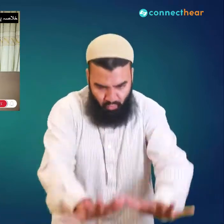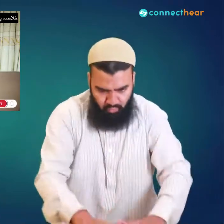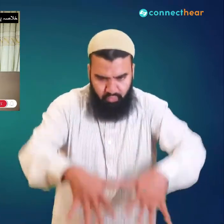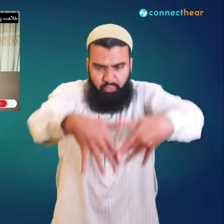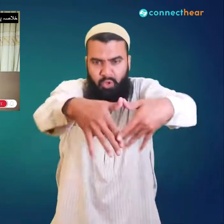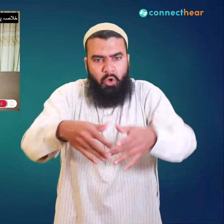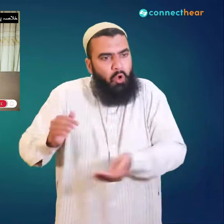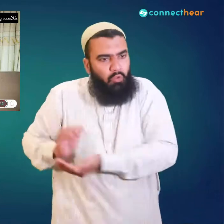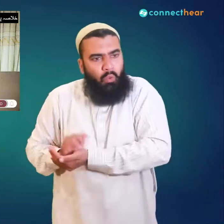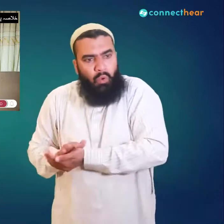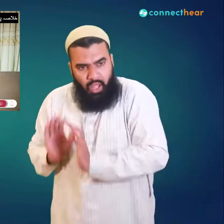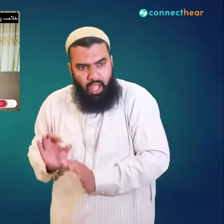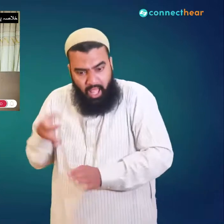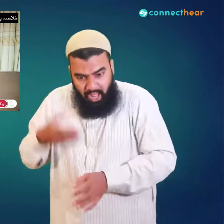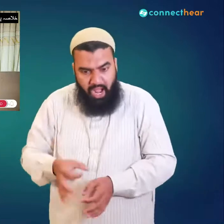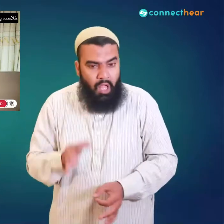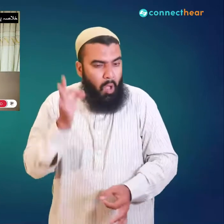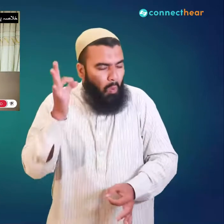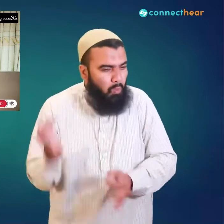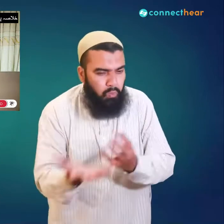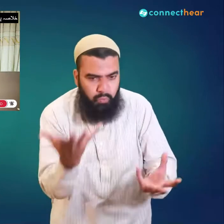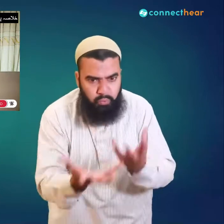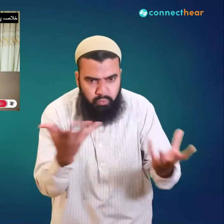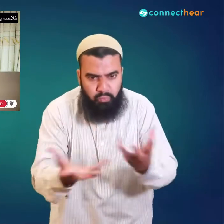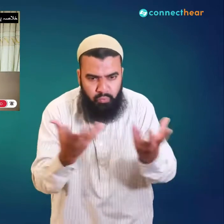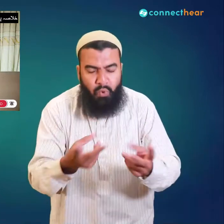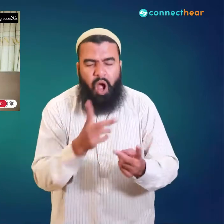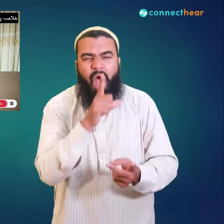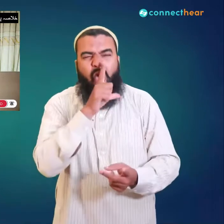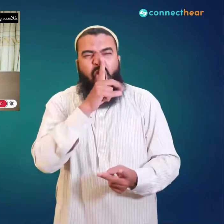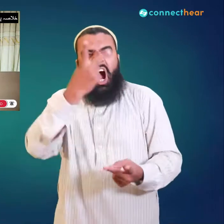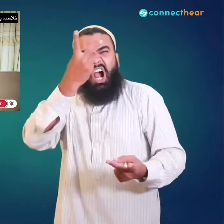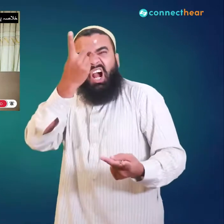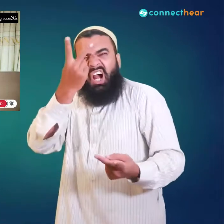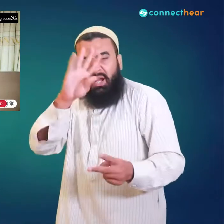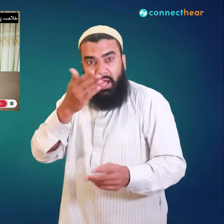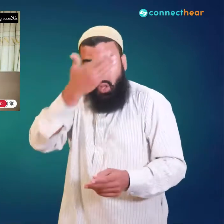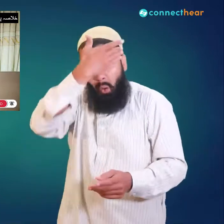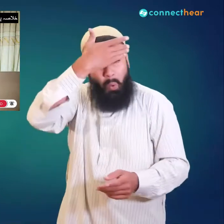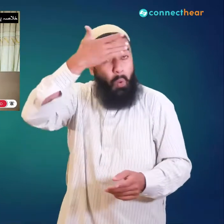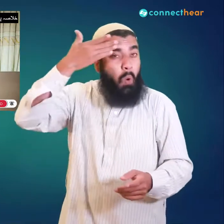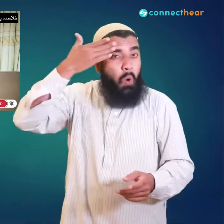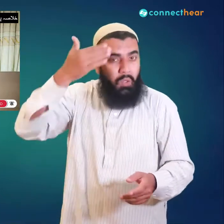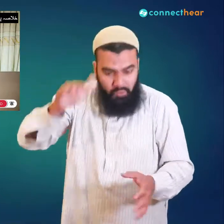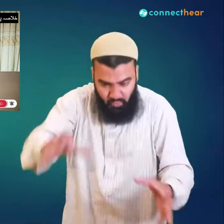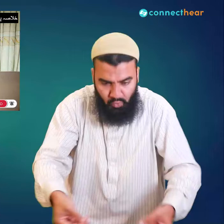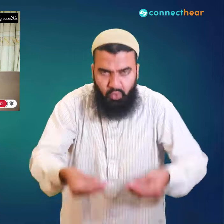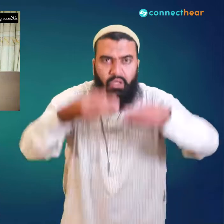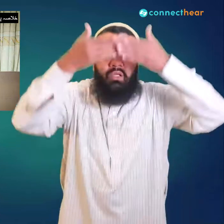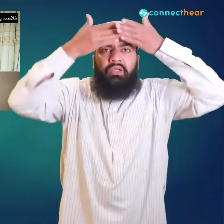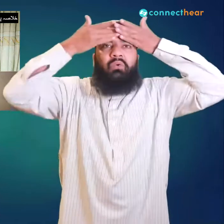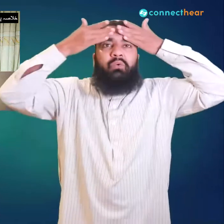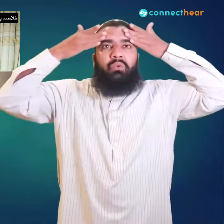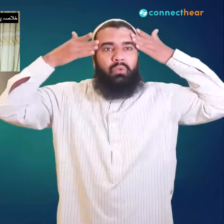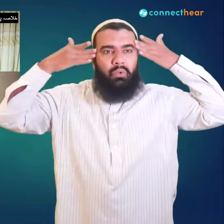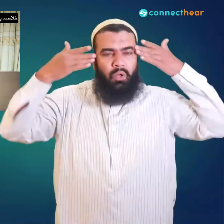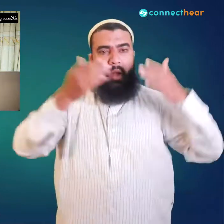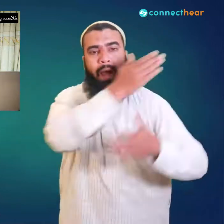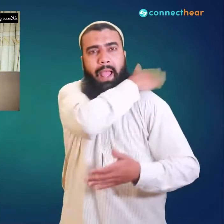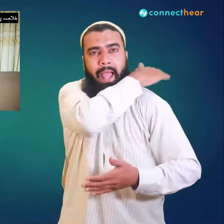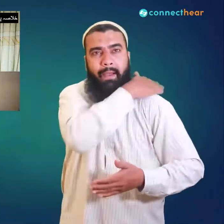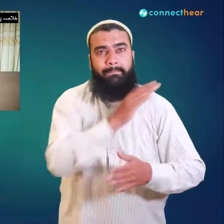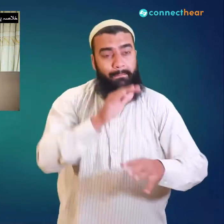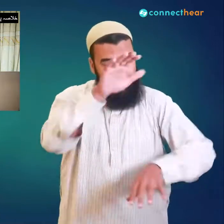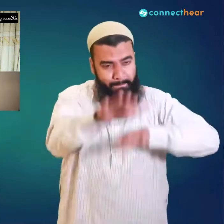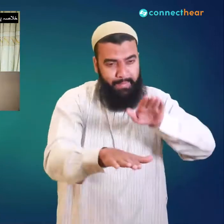جائے گا، اور پھر اس کے بعد ان کے پہلو کو، ان کی پیشانی کو اور ان کی پیٹھوں کو داغا جائے گا، اور فرمایا جائے گا